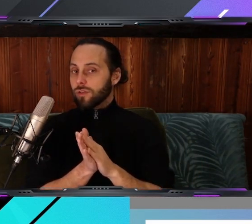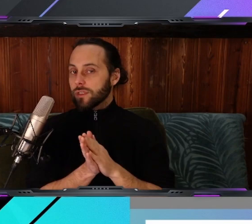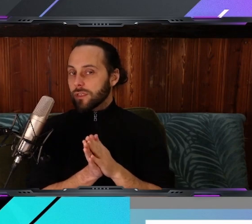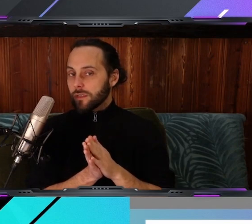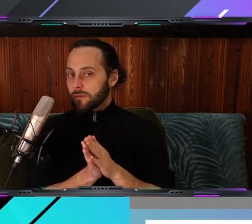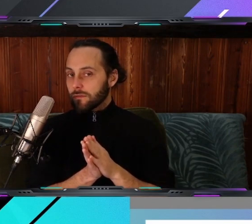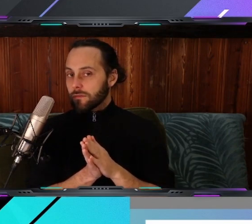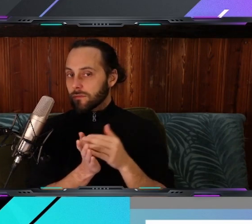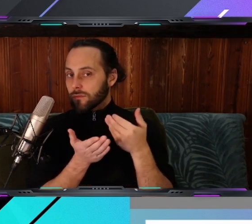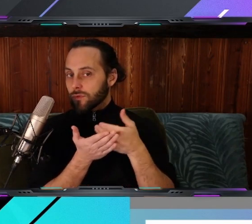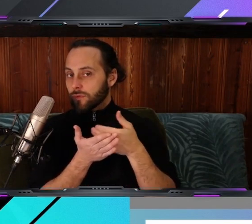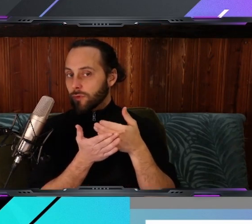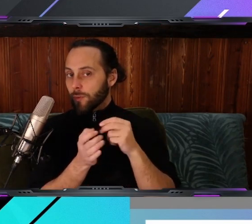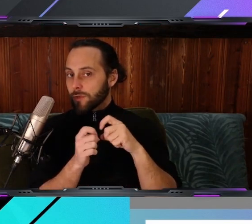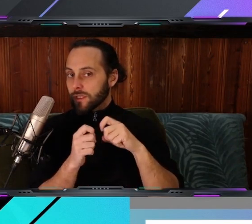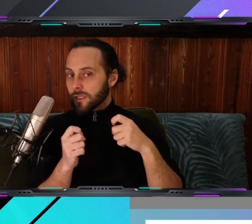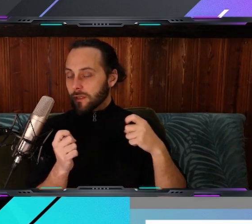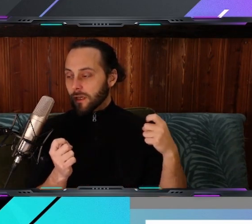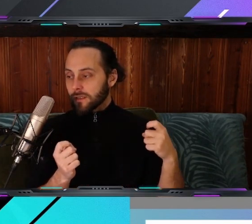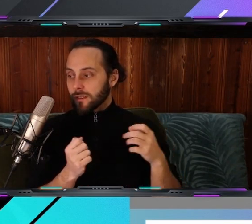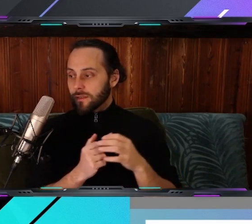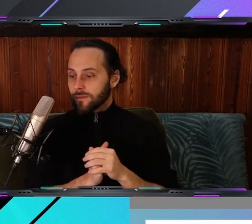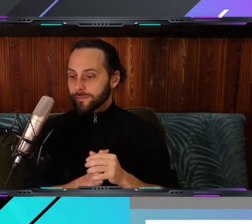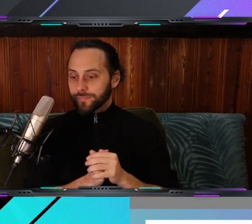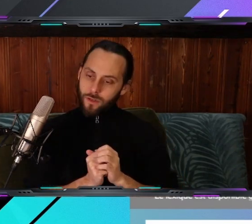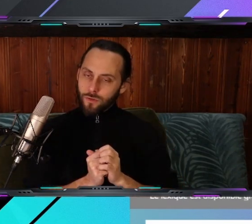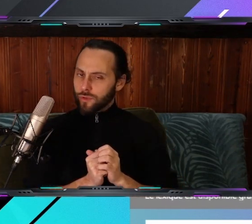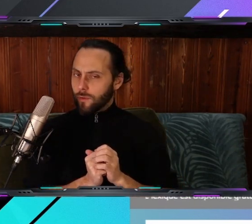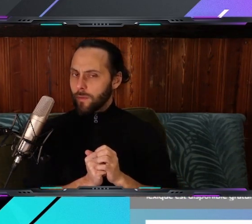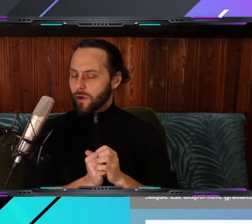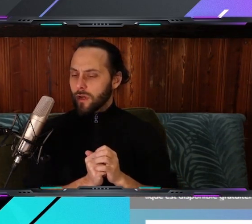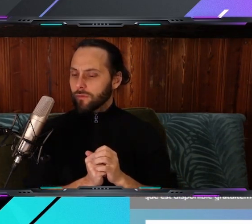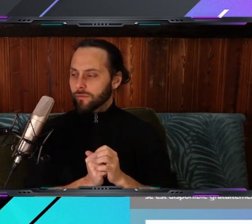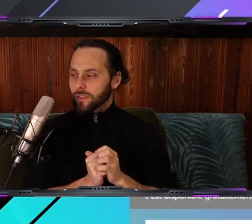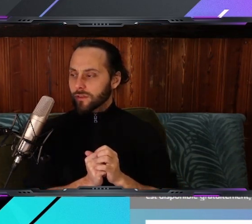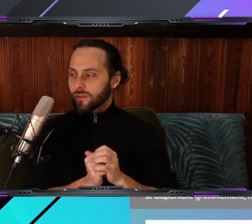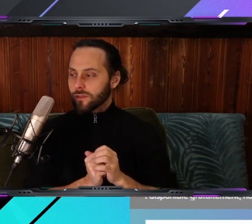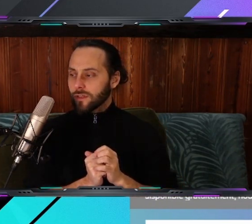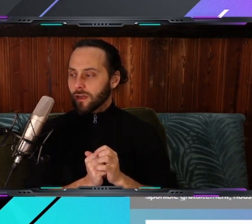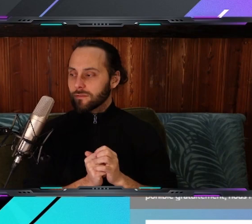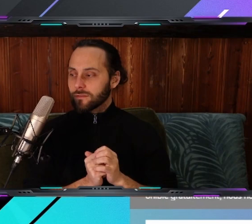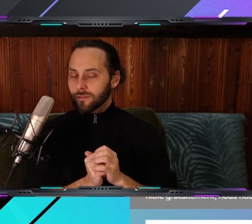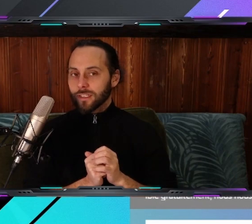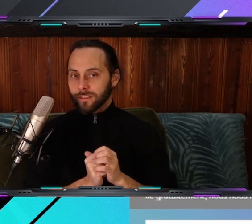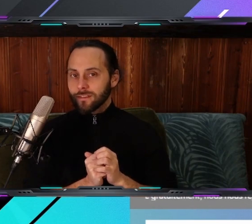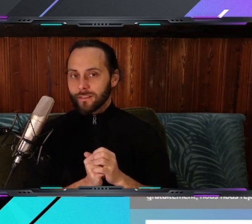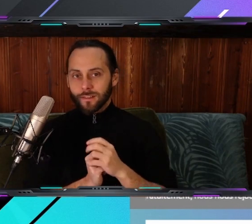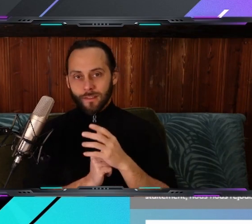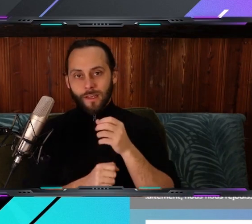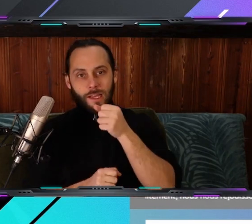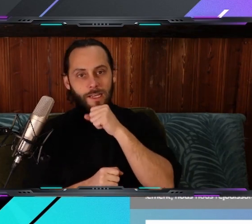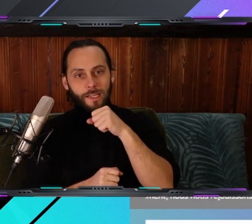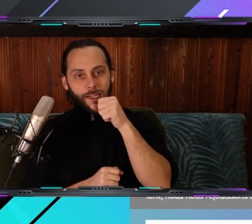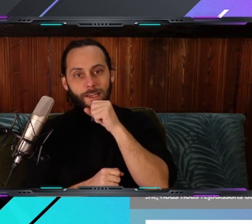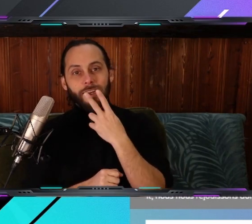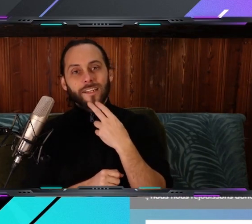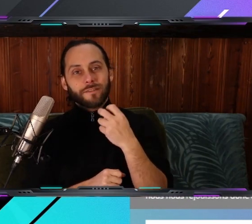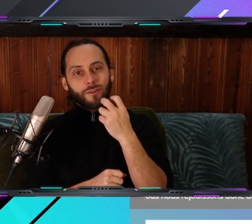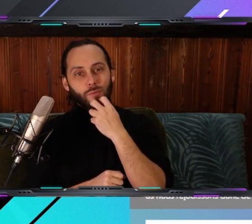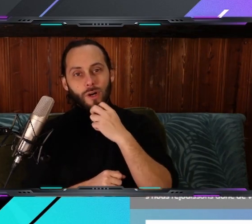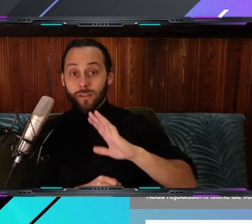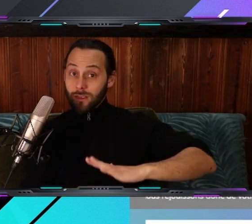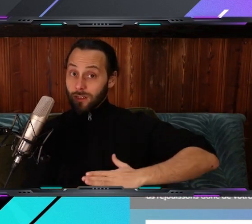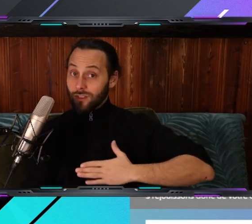Est-ce que Lini, tu veux proposer une syntaxe? Normalement, là, on devrait s'en sortir. Hein. Ouais.